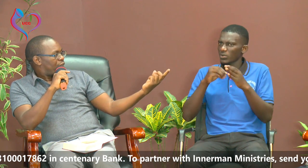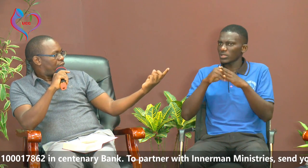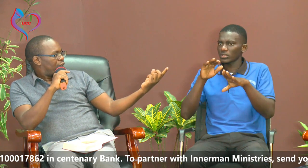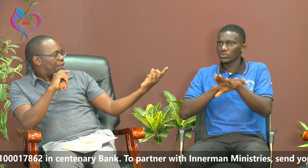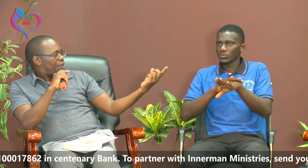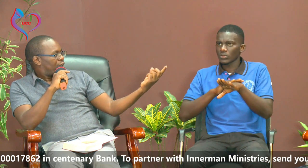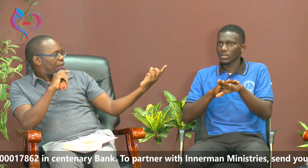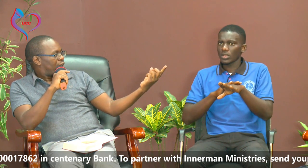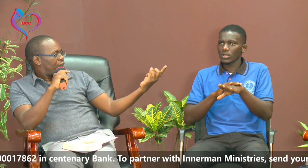hear?